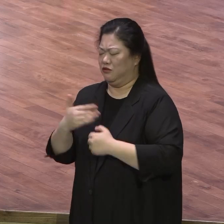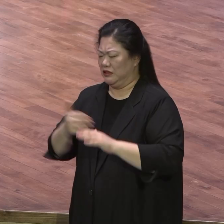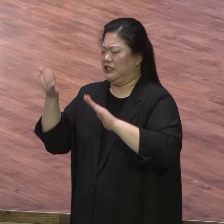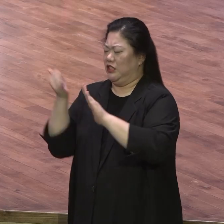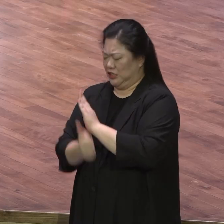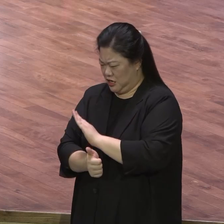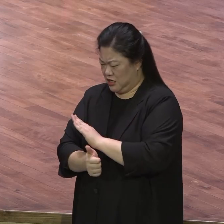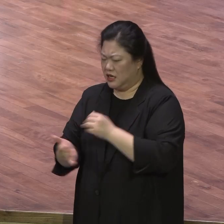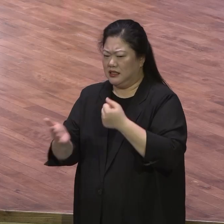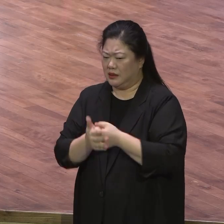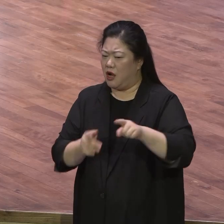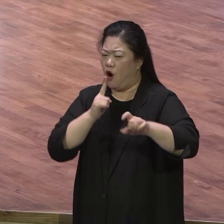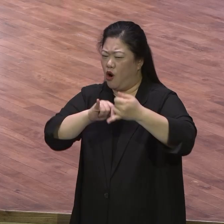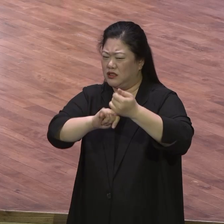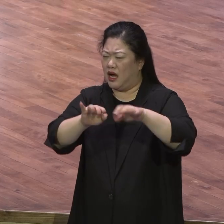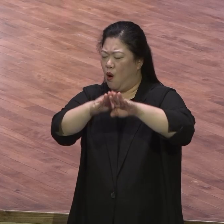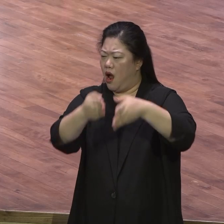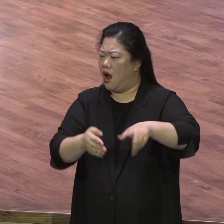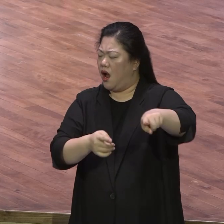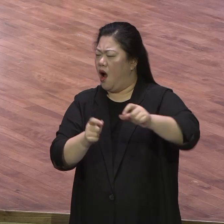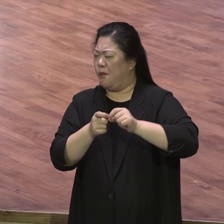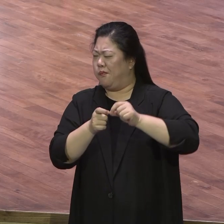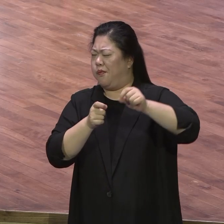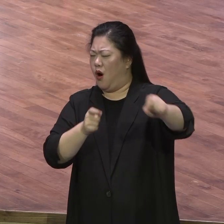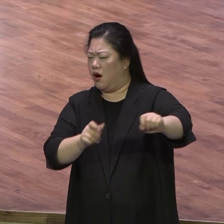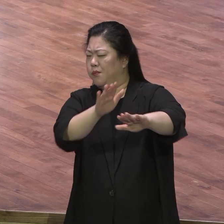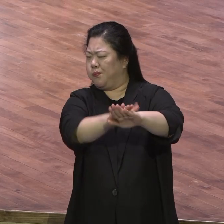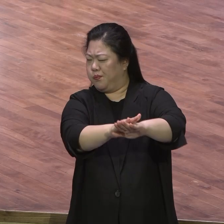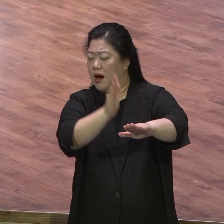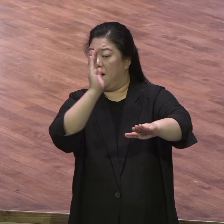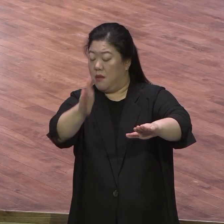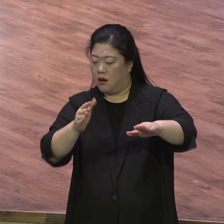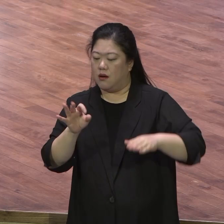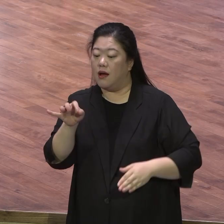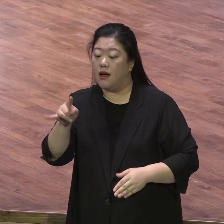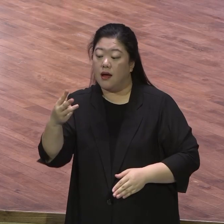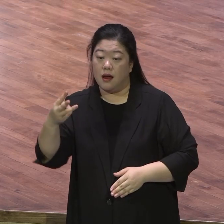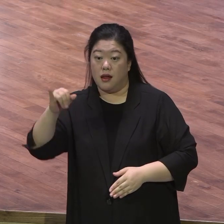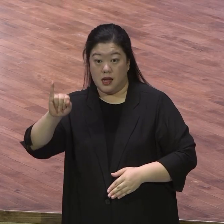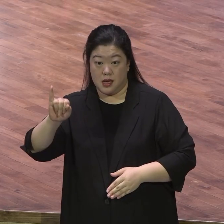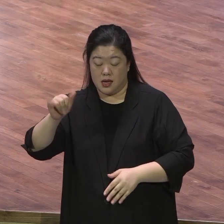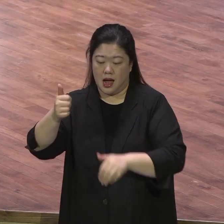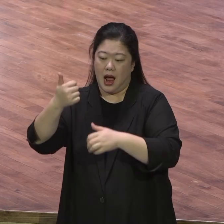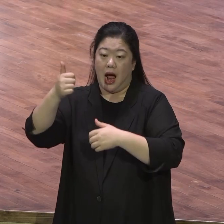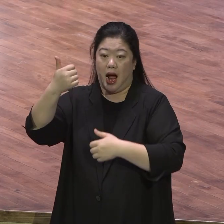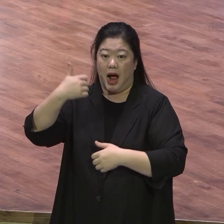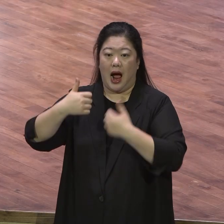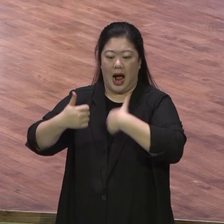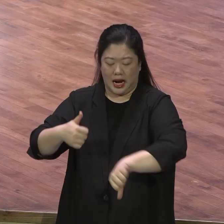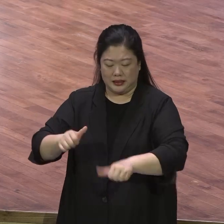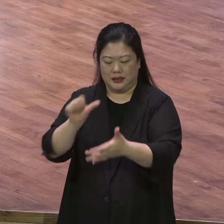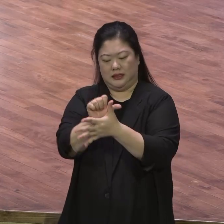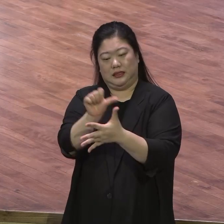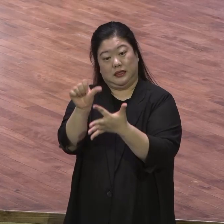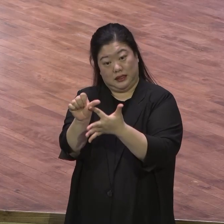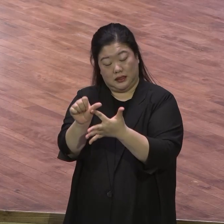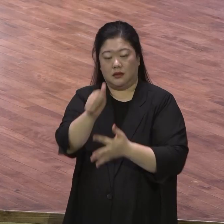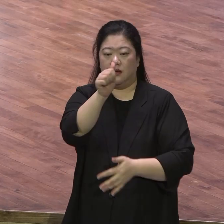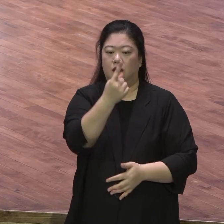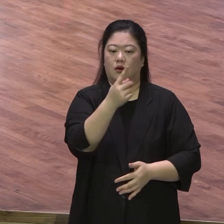은약괴를 그렇게 제사장 엘리의 두 아들 홈리와 비나서를 통해서 그렇게